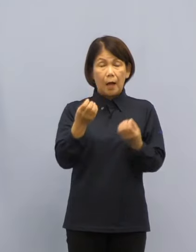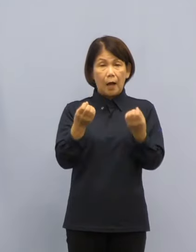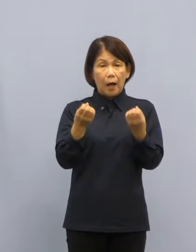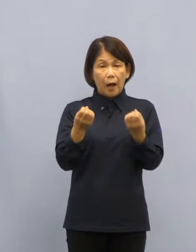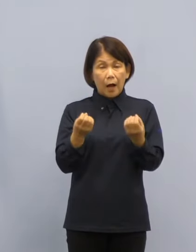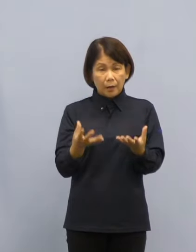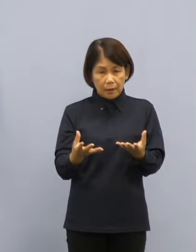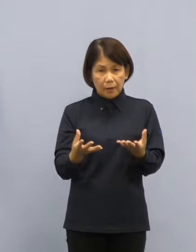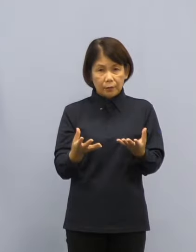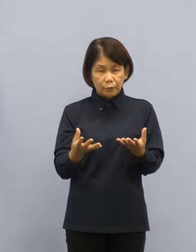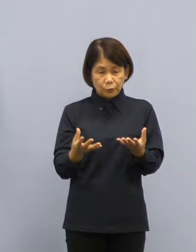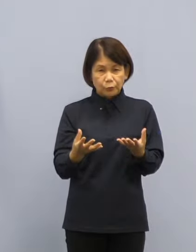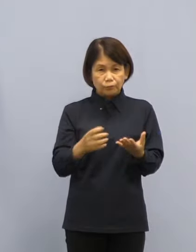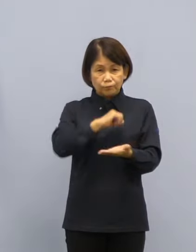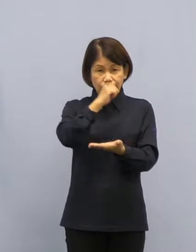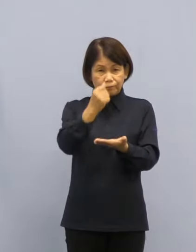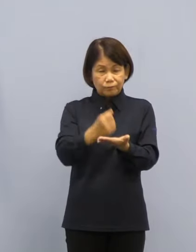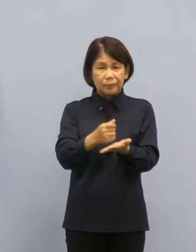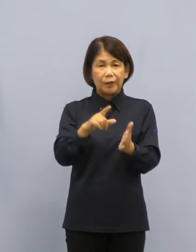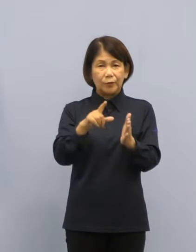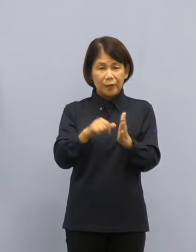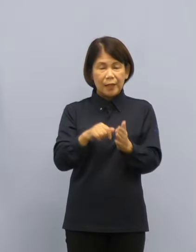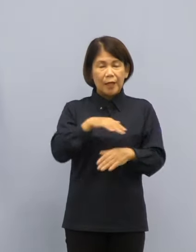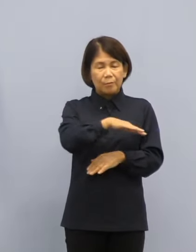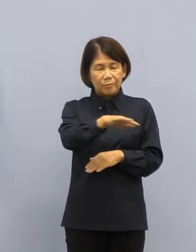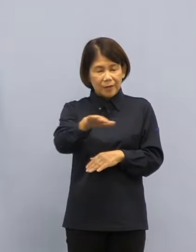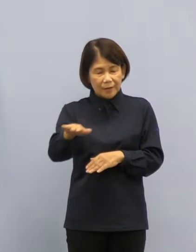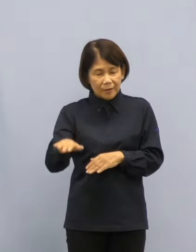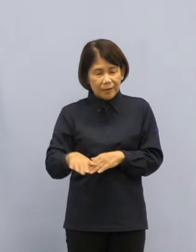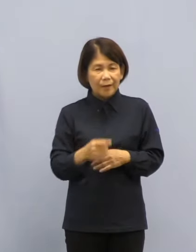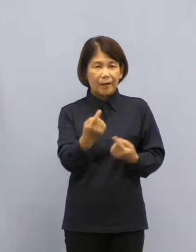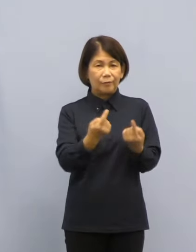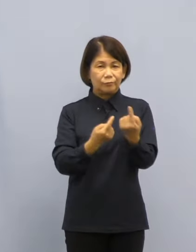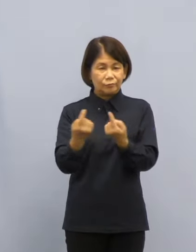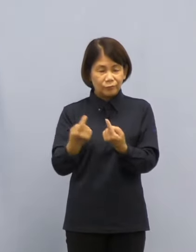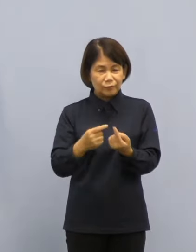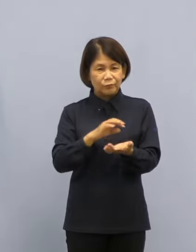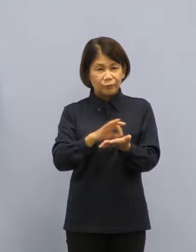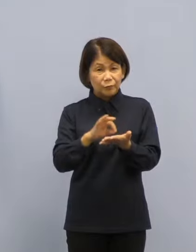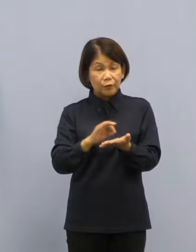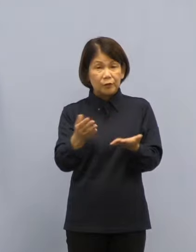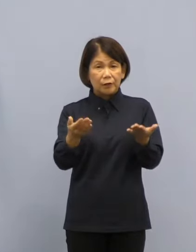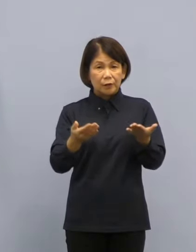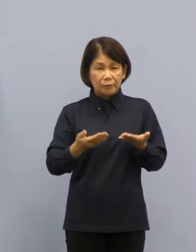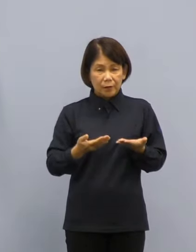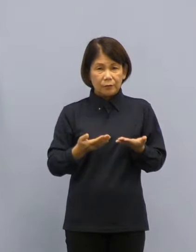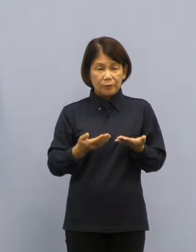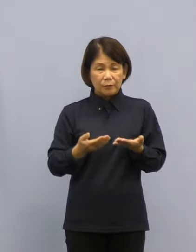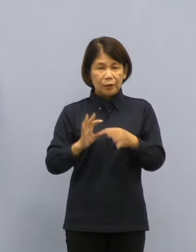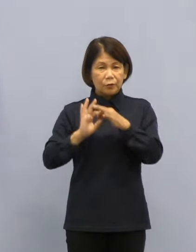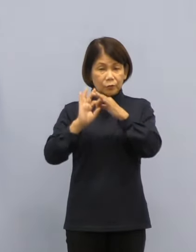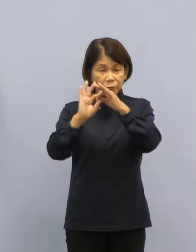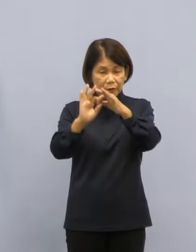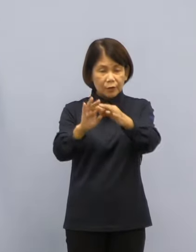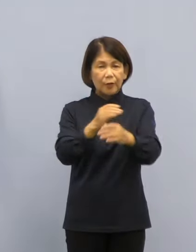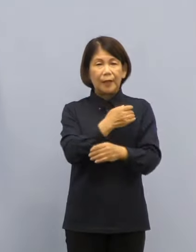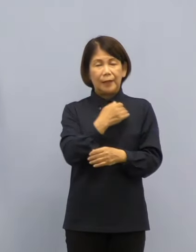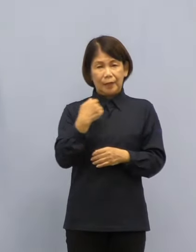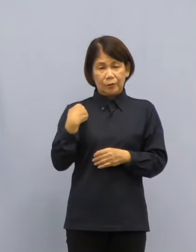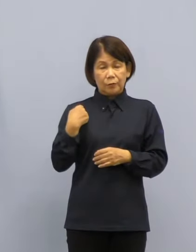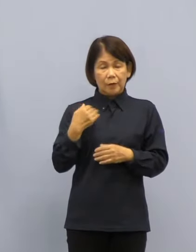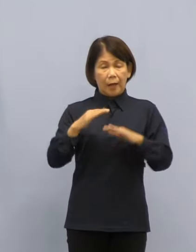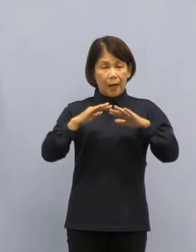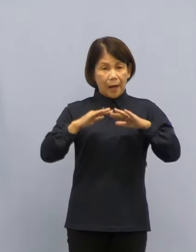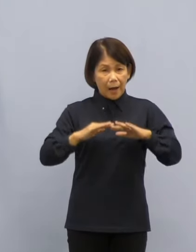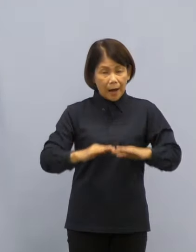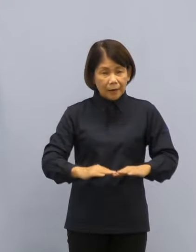親しまれる新幹線にならないといけないと思いますし、持続可能性があるものではないといけないと思います。なので、また安全なものでないといけない